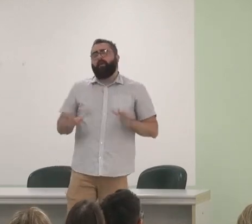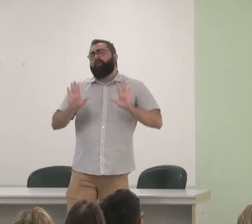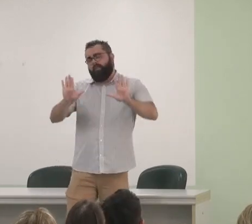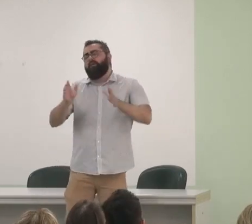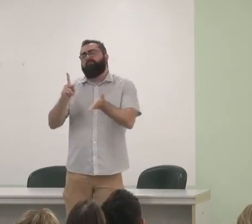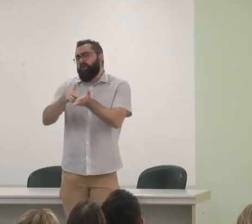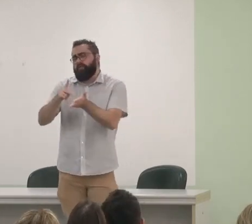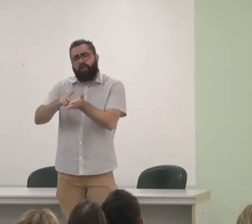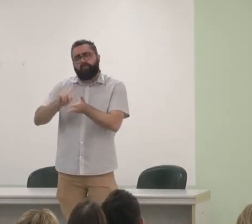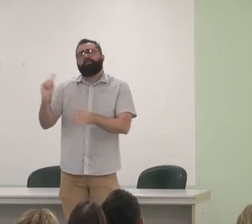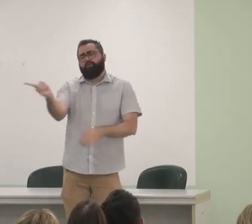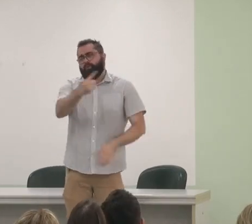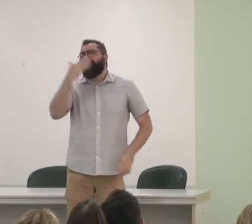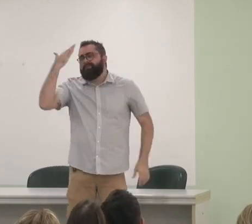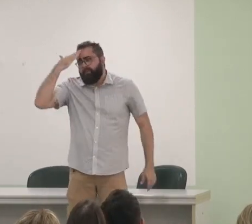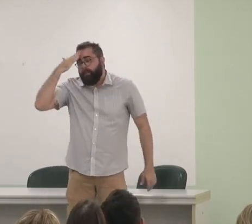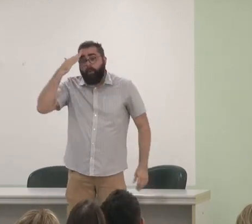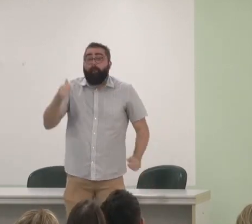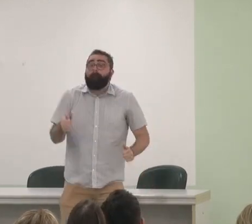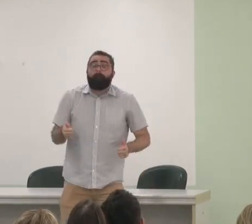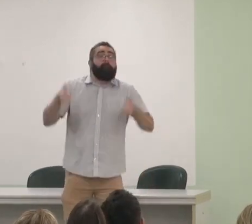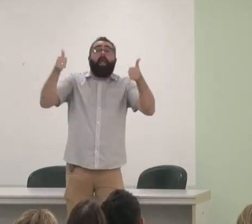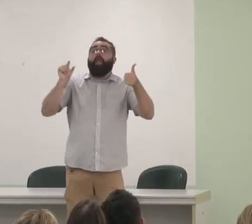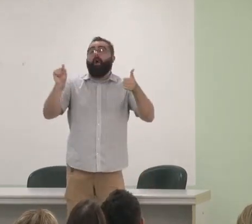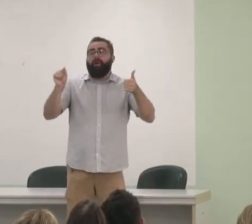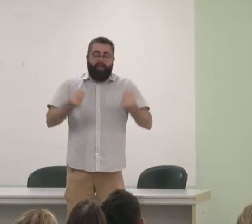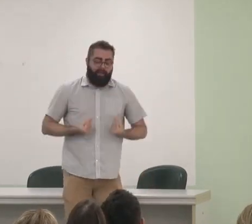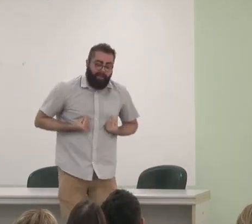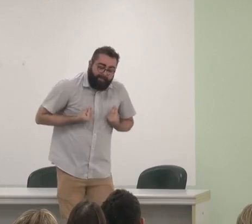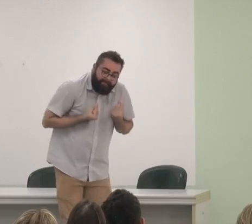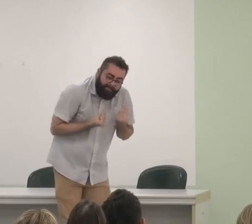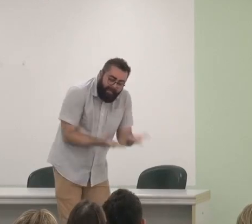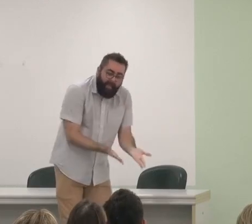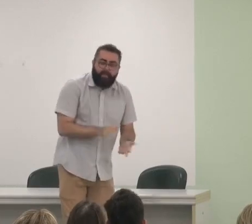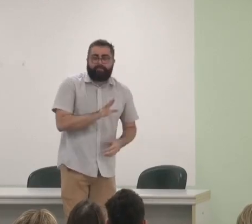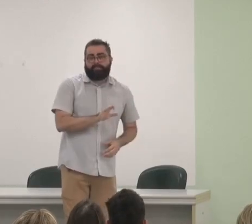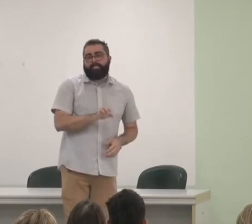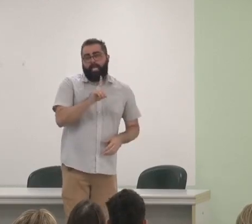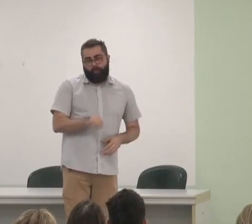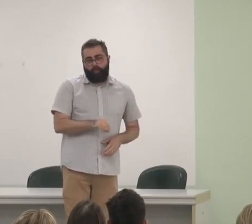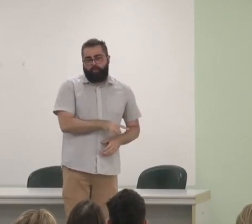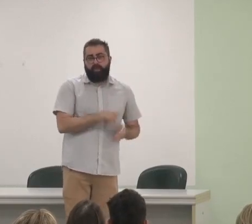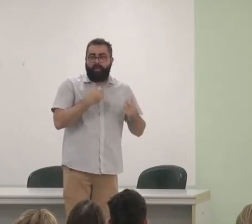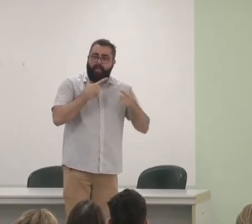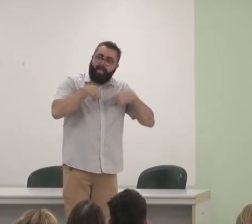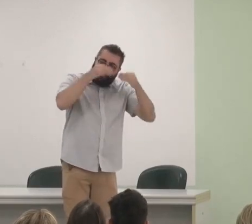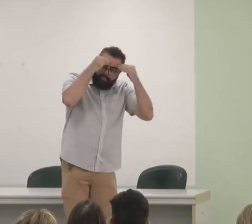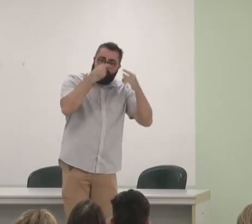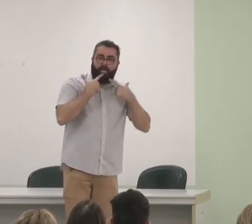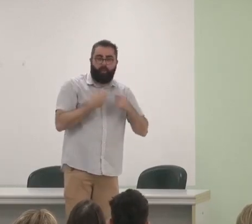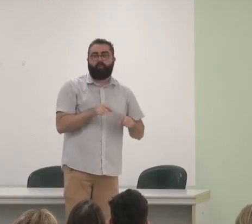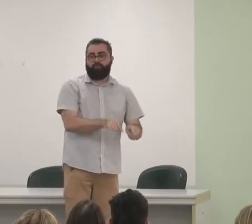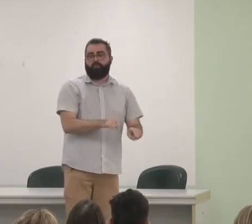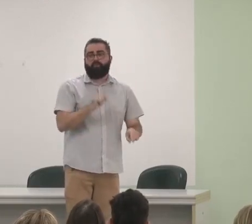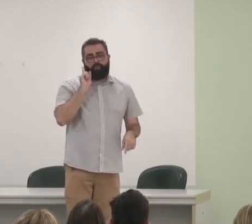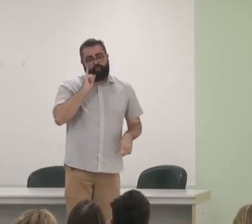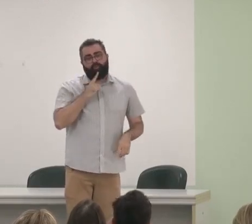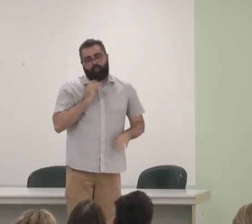questões processuais complicadas com relação à sua sintaxe, né? Então, esses artigos eles preconizam